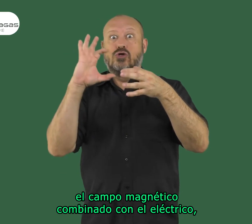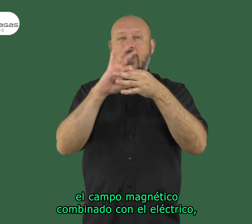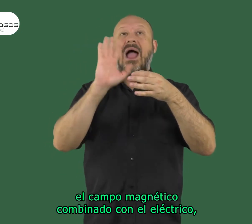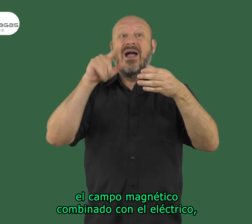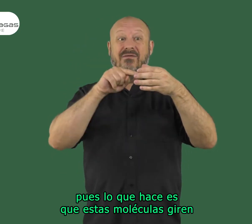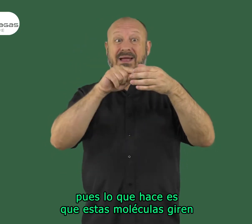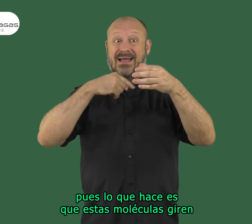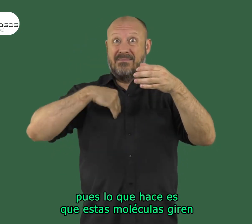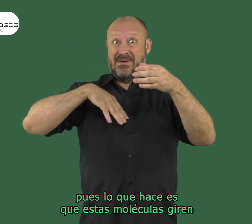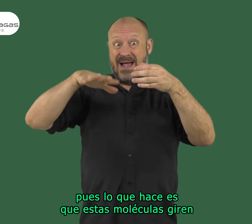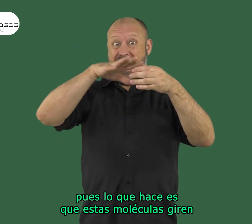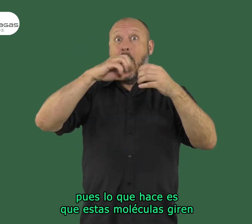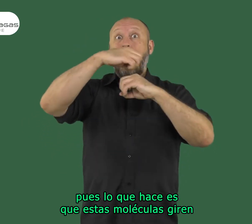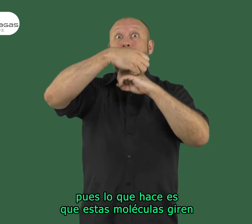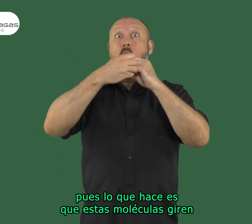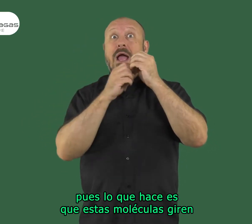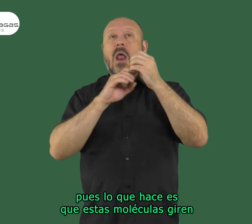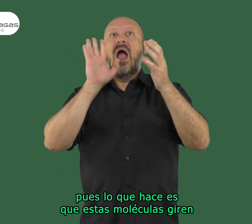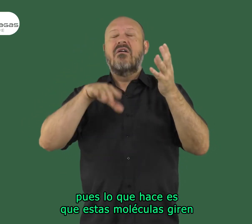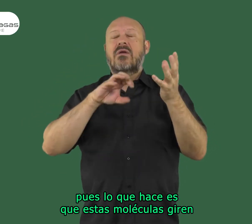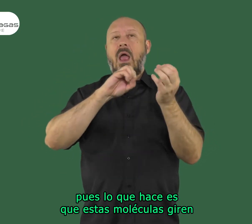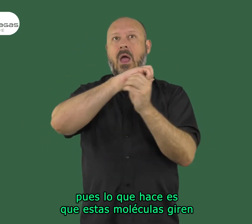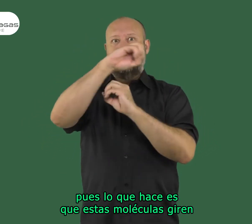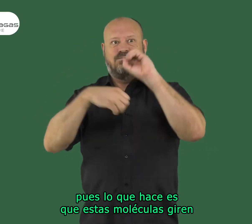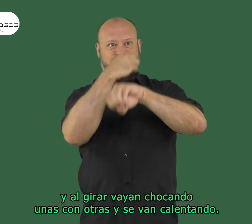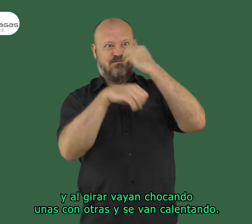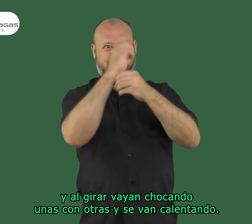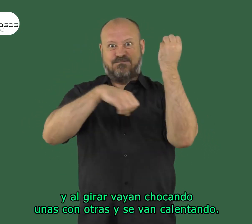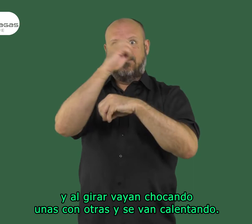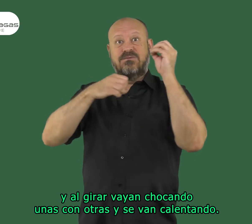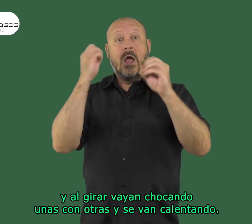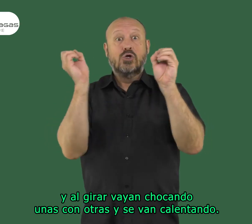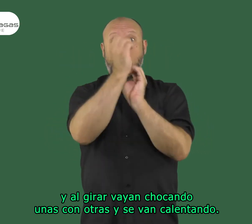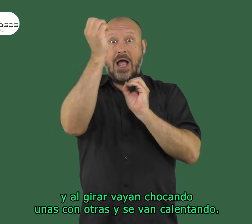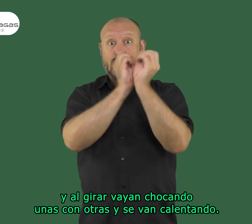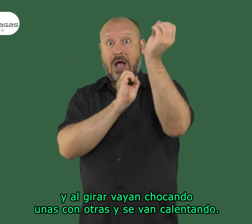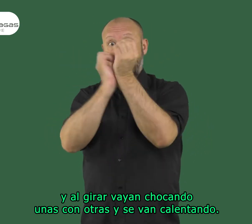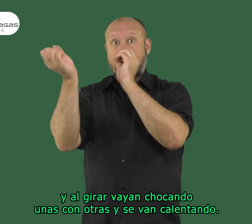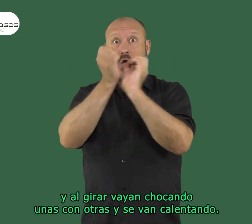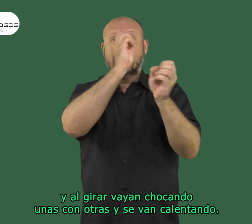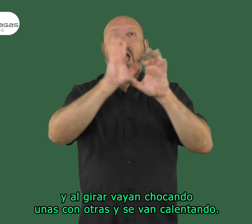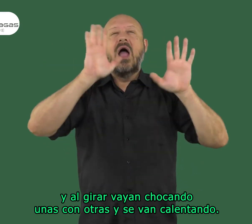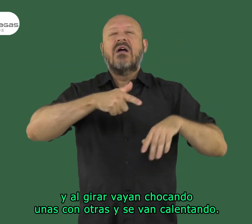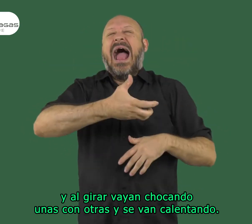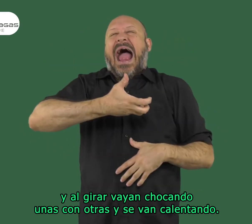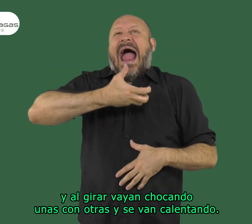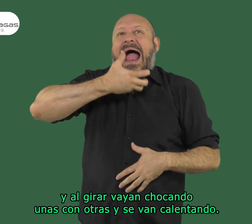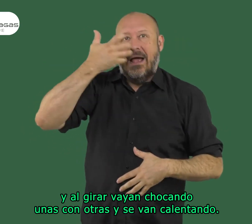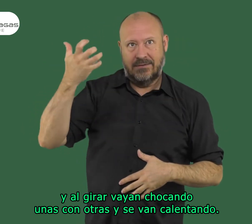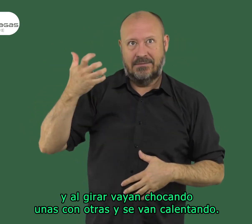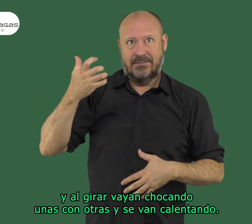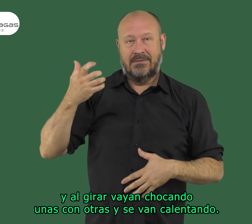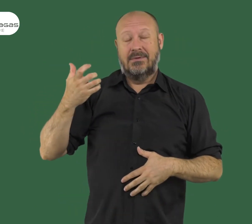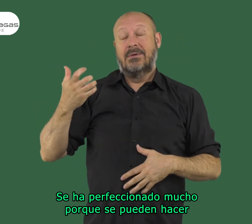el eléctrico, pues lo que hace es que estas moléculas giren, y al girar van chocando unas con otras y se